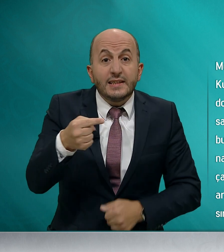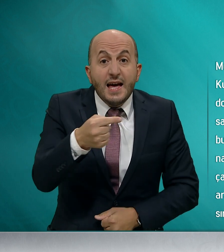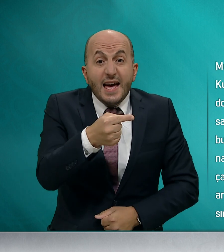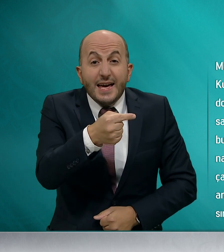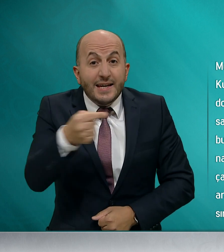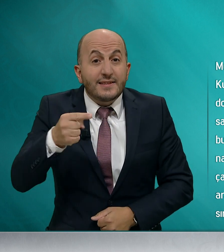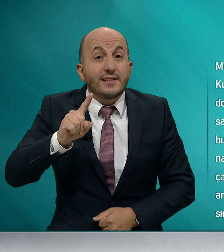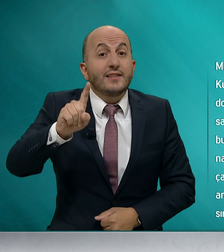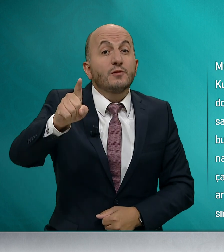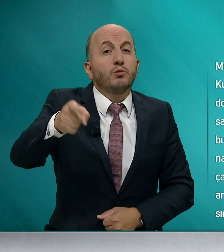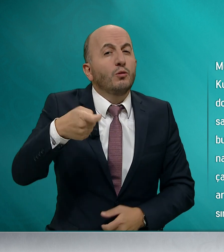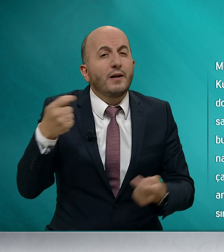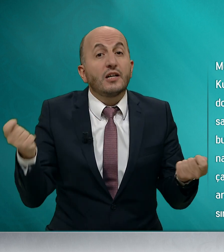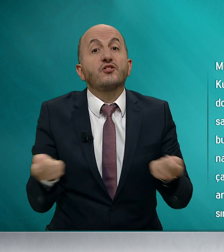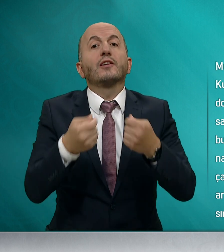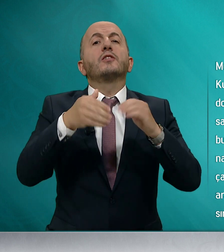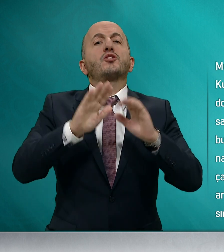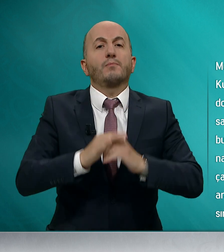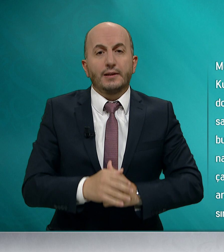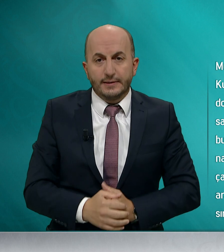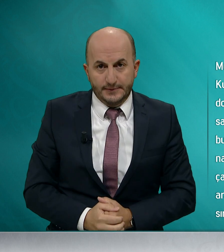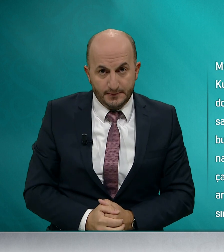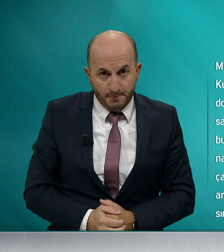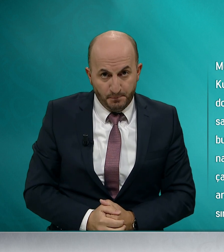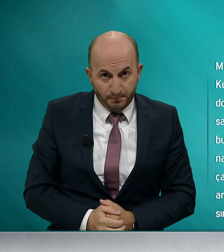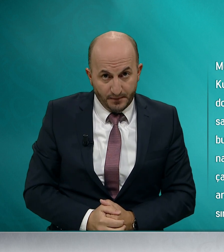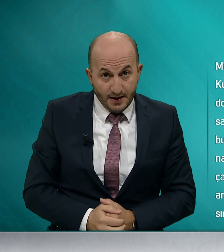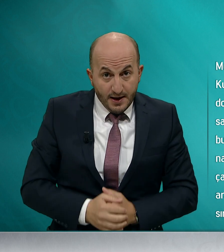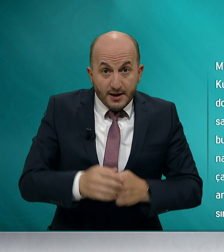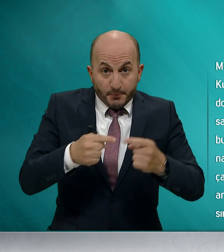"Birbirinizin eksiğini bulmaya çalışmayın.